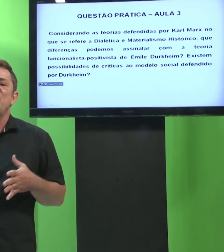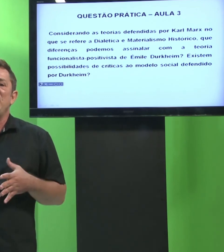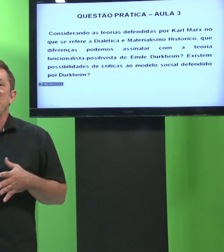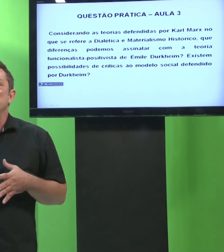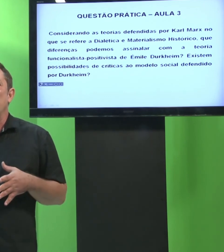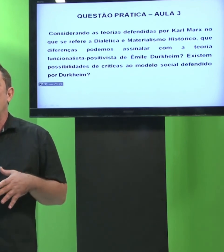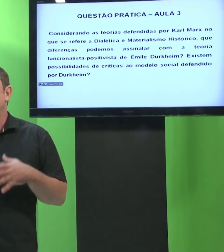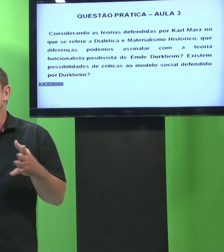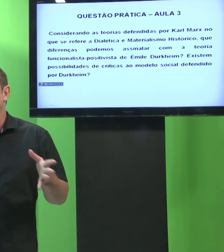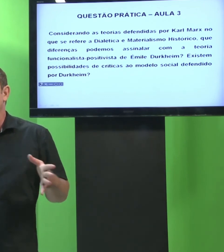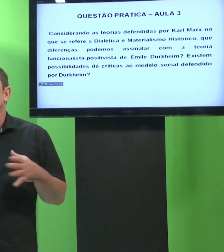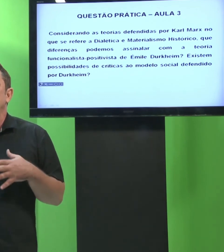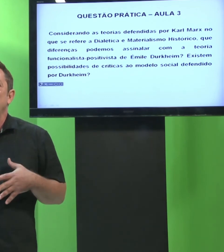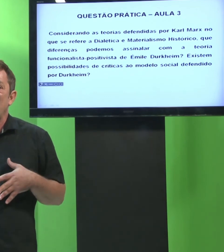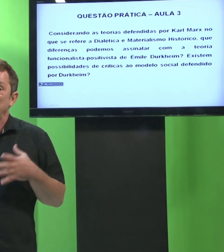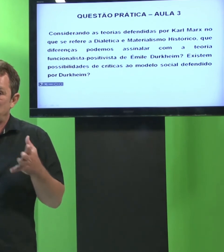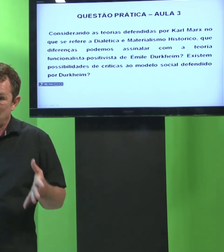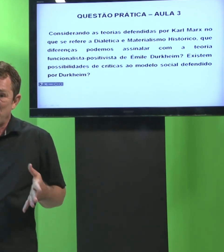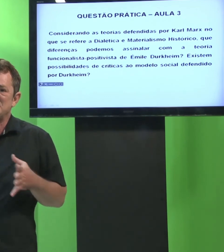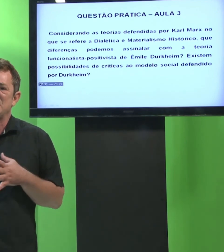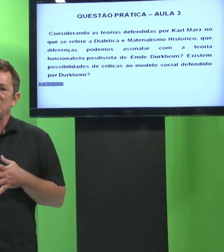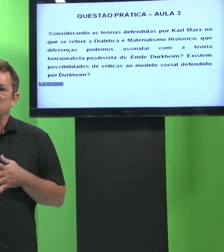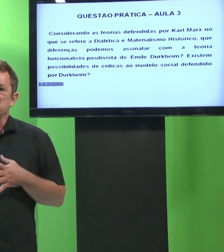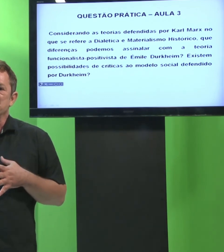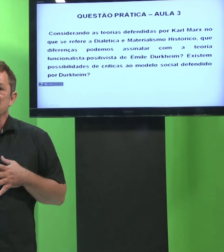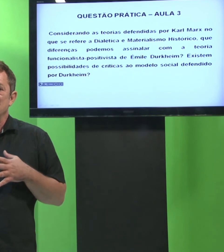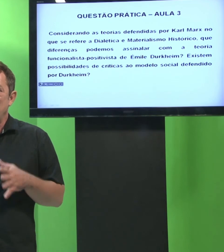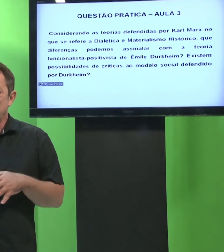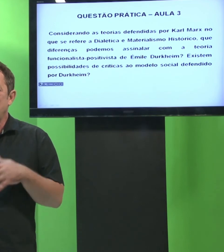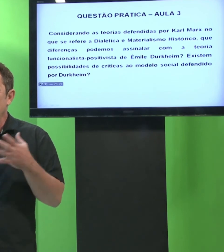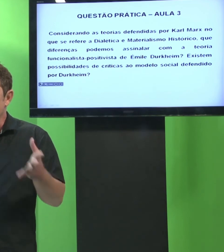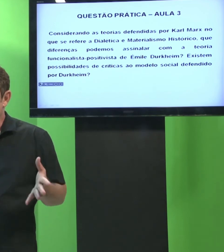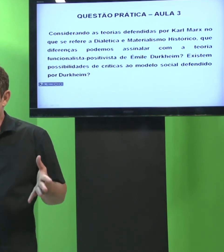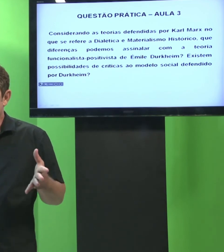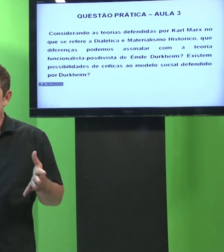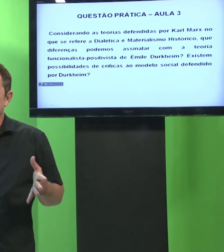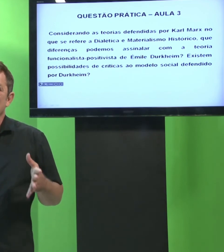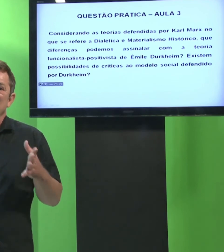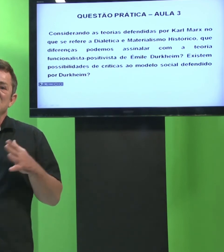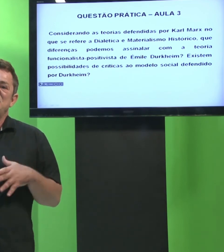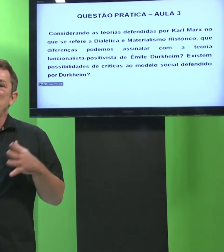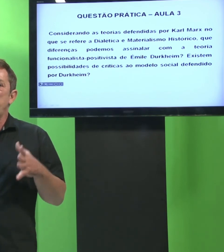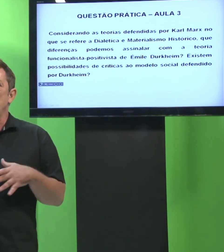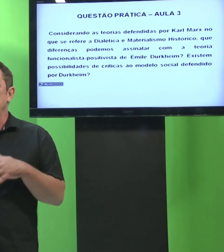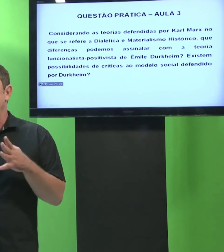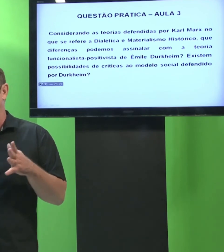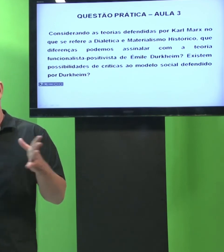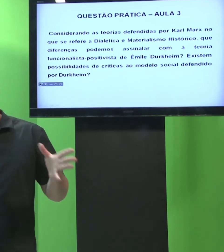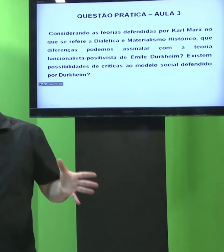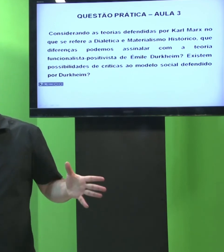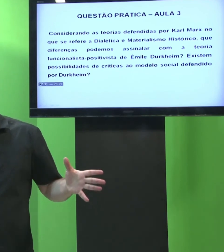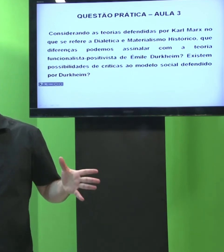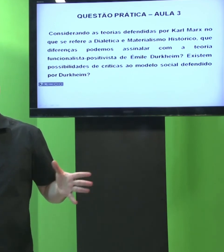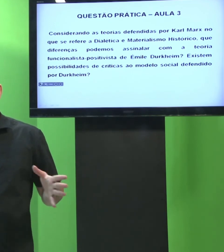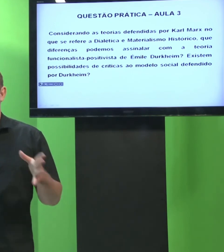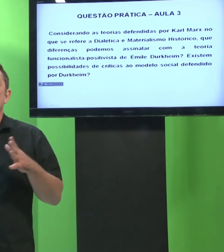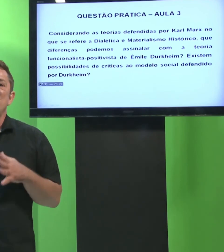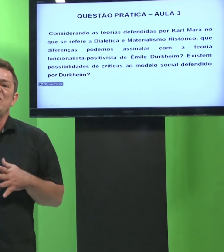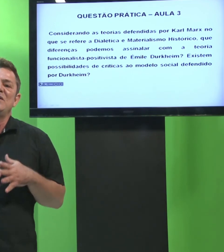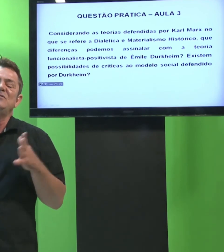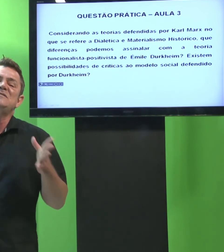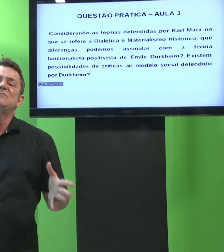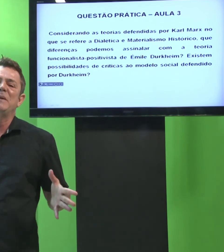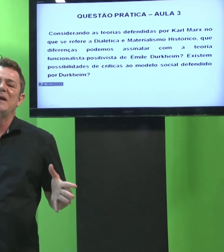o governo é quem tem a autoridade para fazê-lo. Mas para Marx, se o povo não for para as ruas,